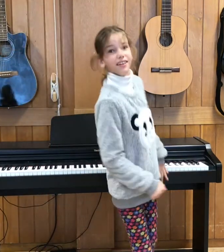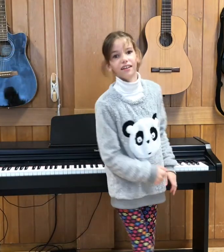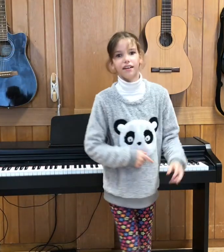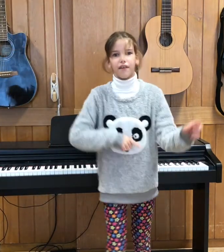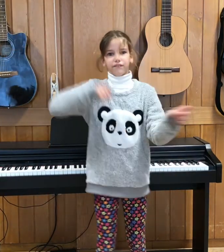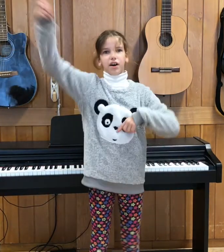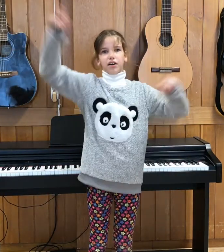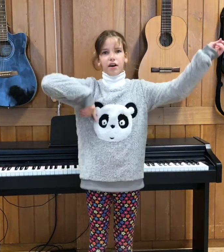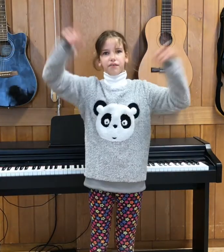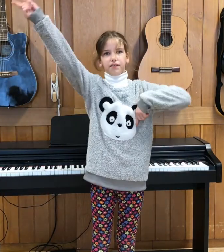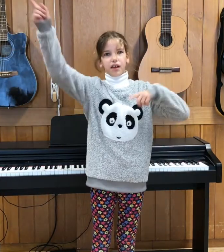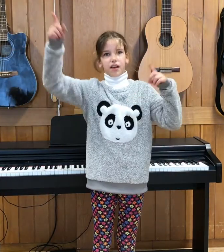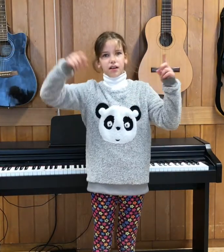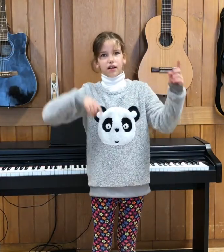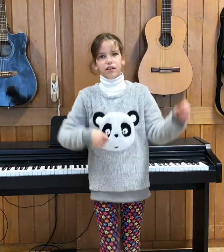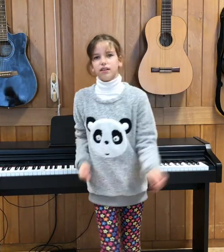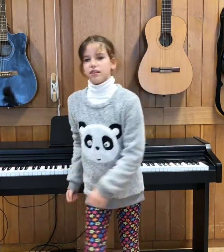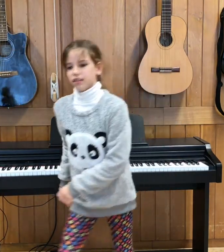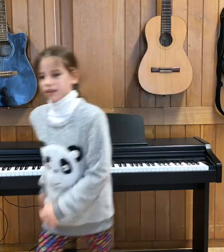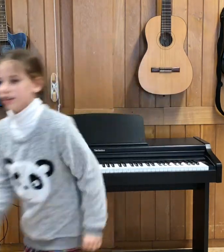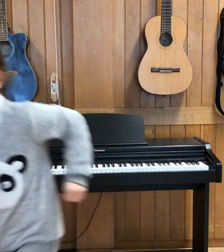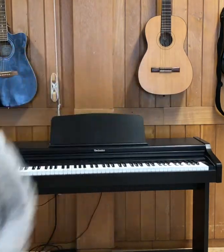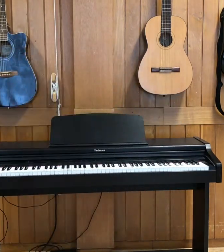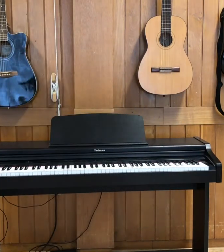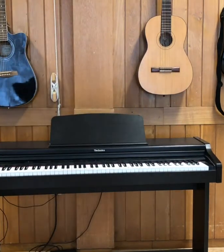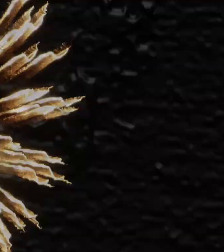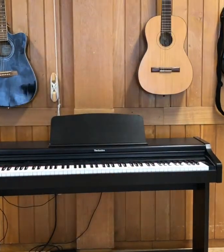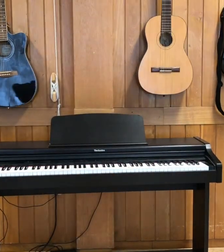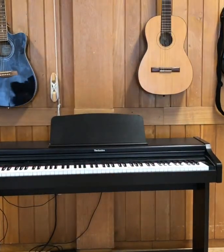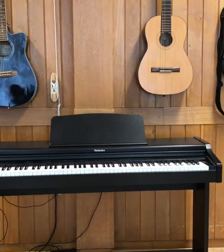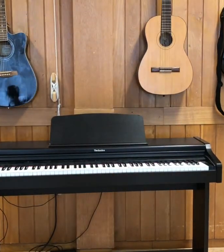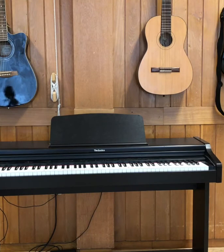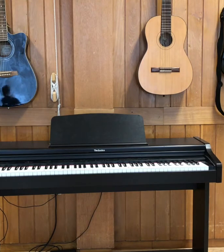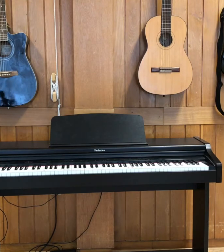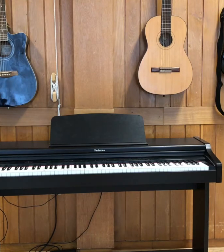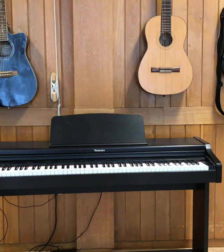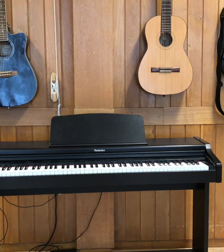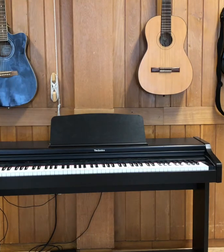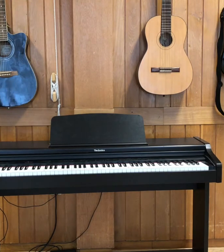ein Feuerwerk Feuerwerk, oh